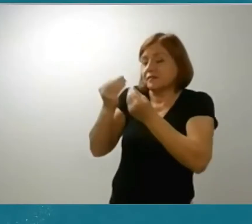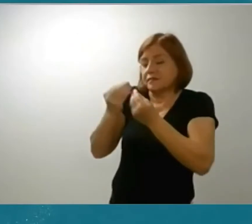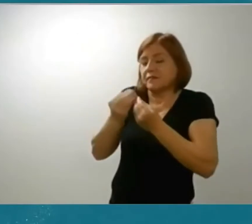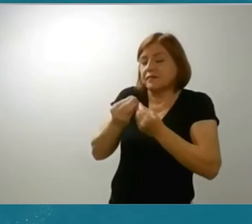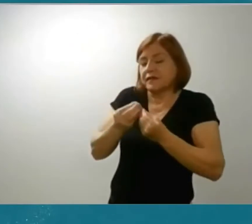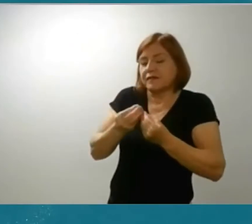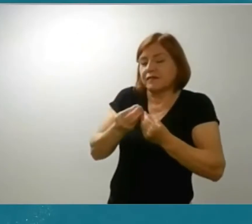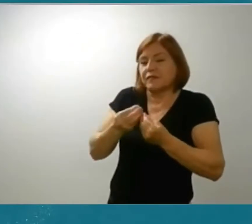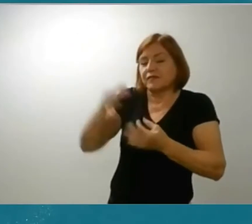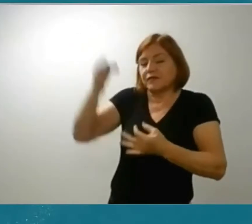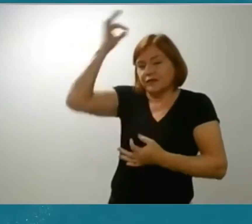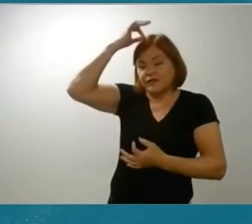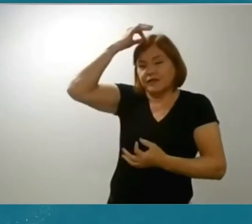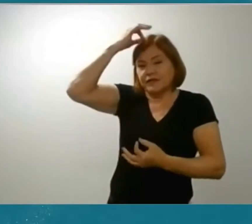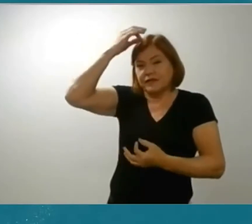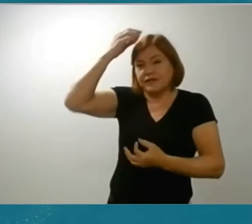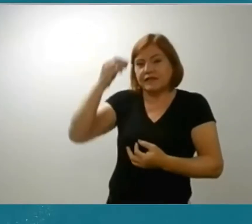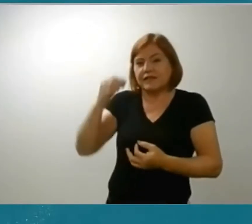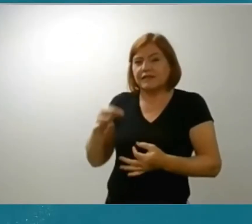Para que